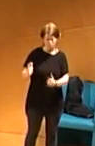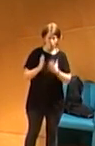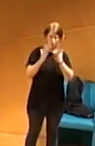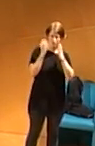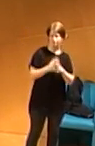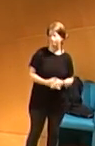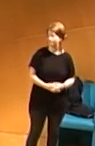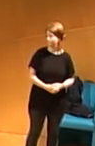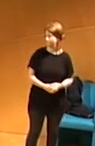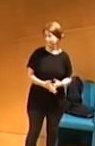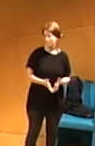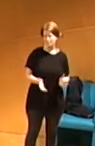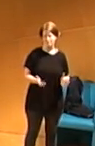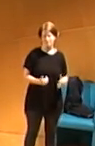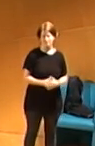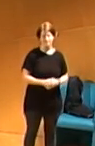Alors.